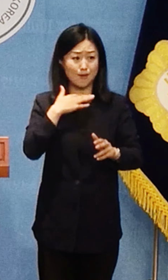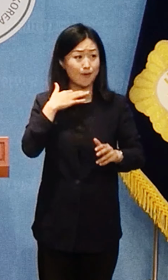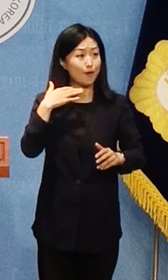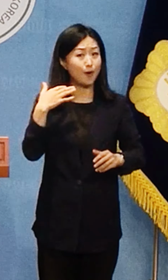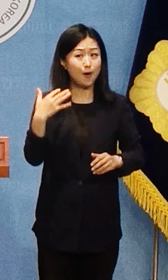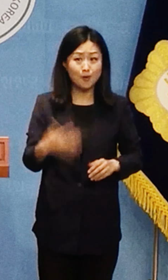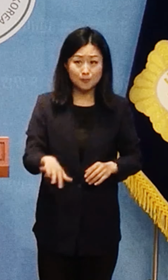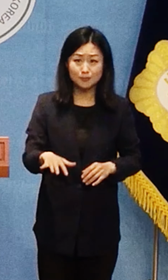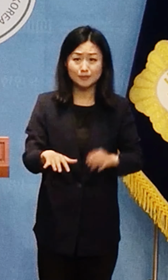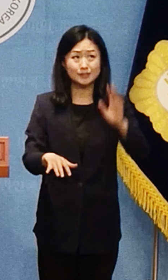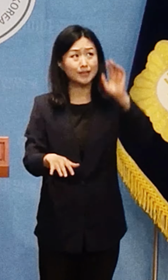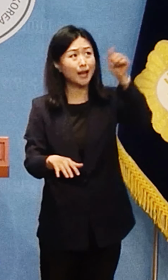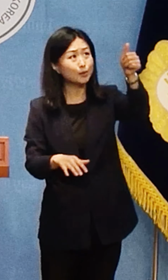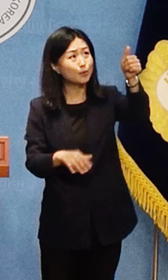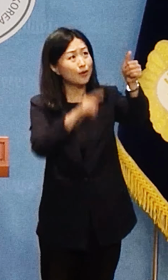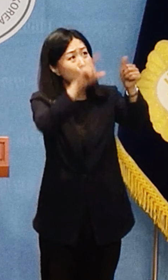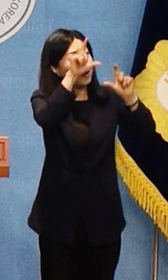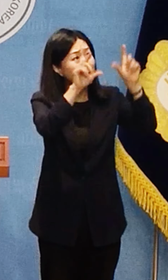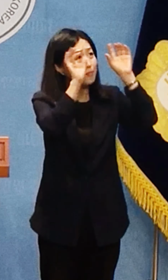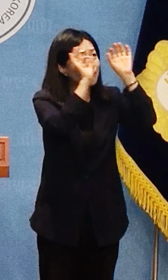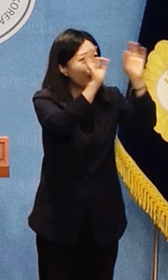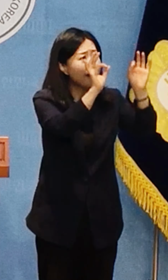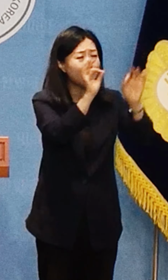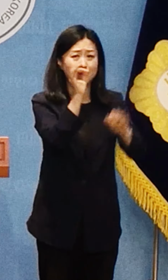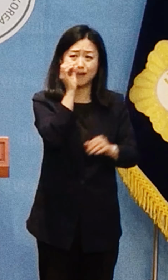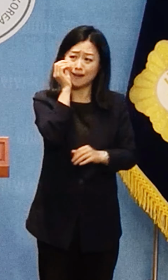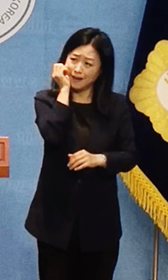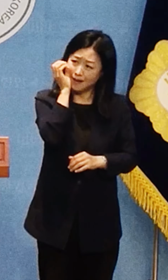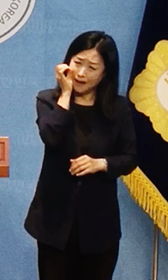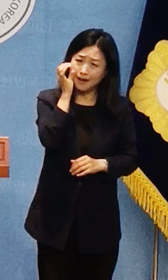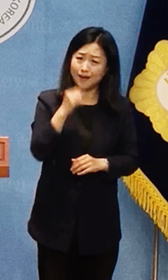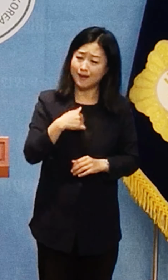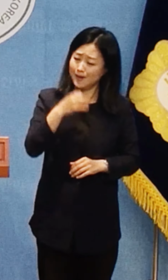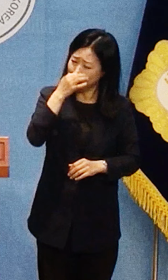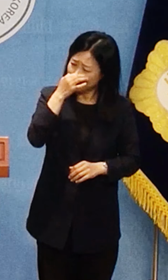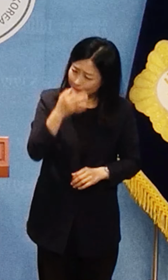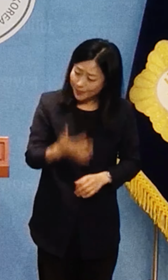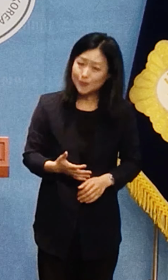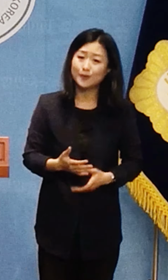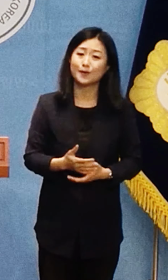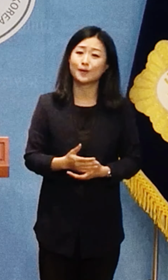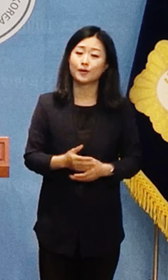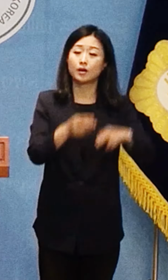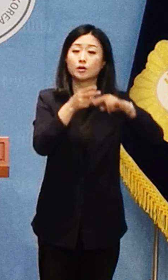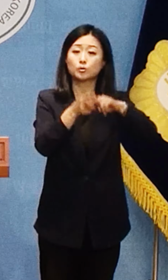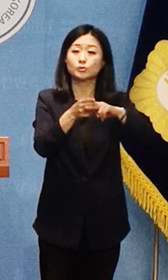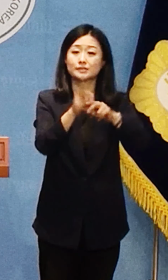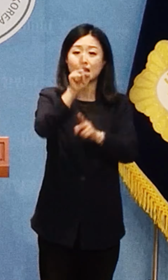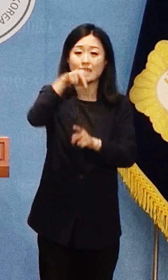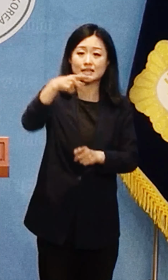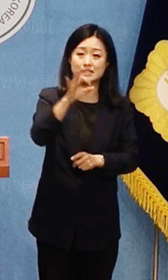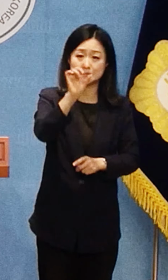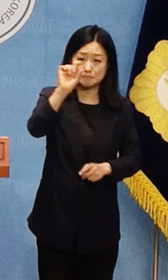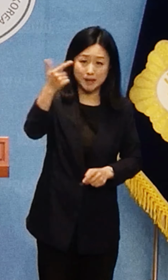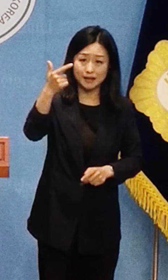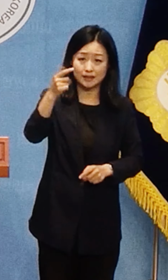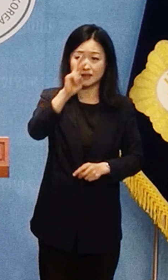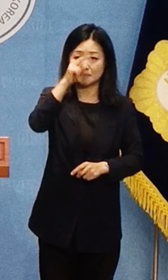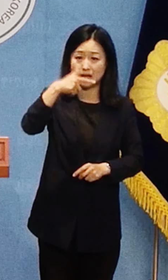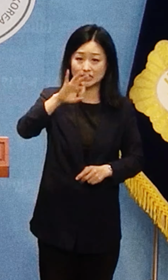못한 대통령 탓에 힘겨운 삶을 견디고 있습니다 독재자 이승만 박정희